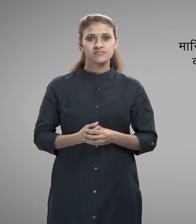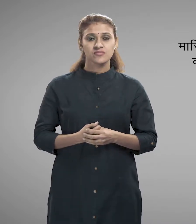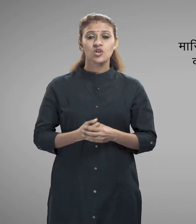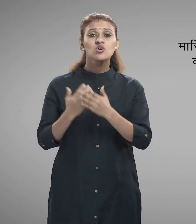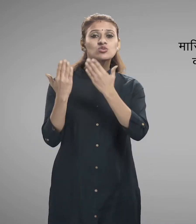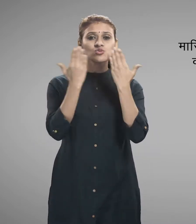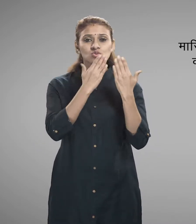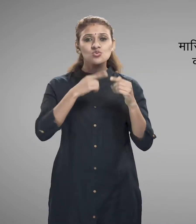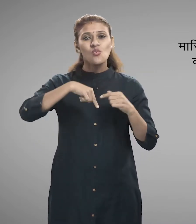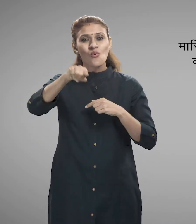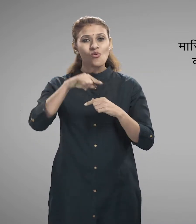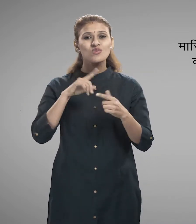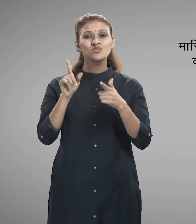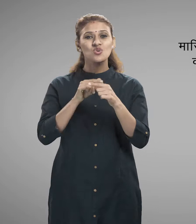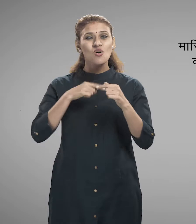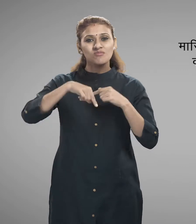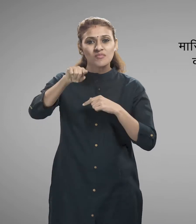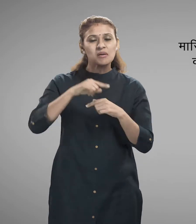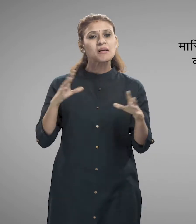स्कूल और काम से दूर होना,